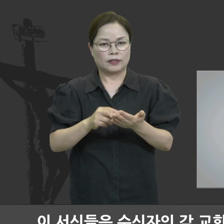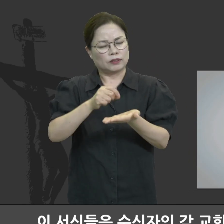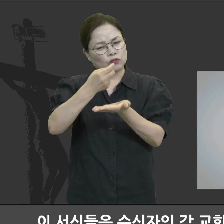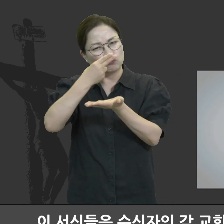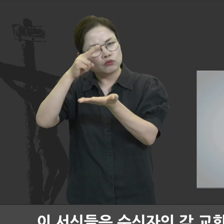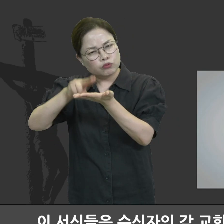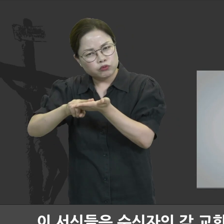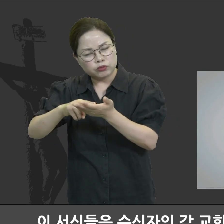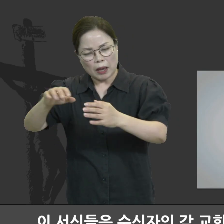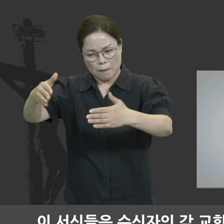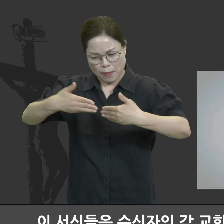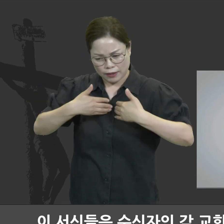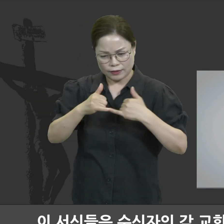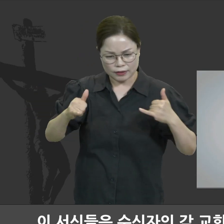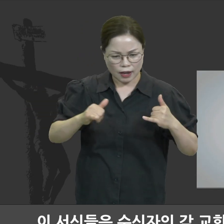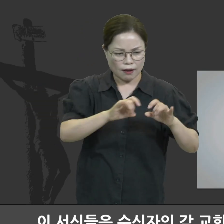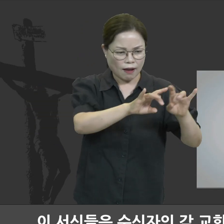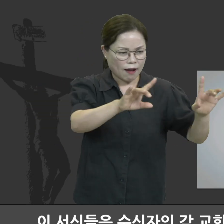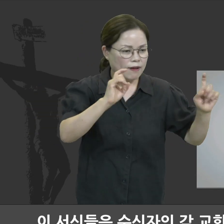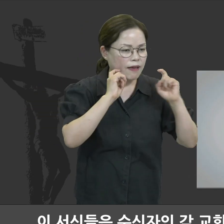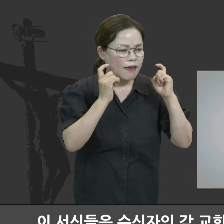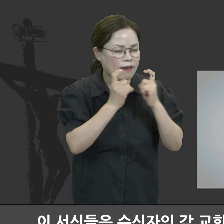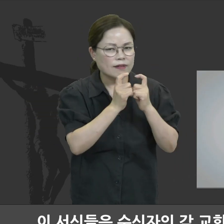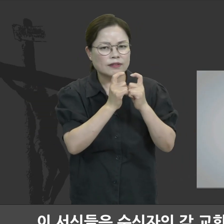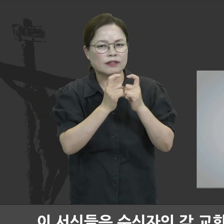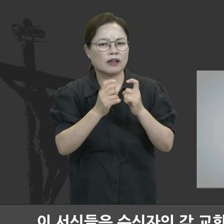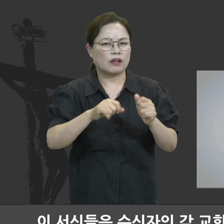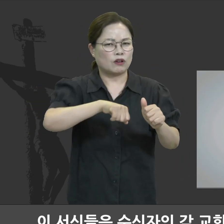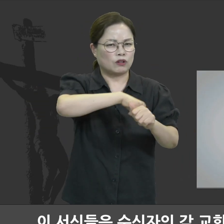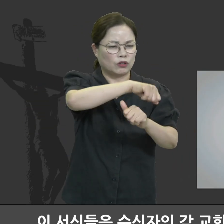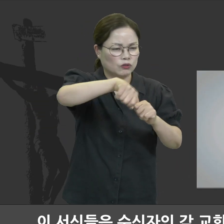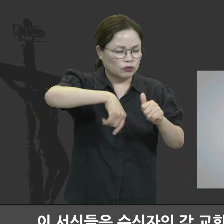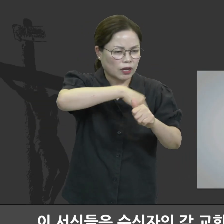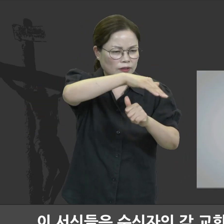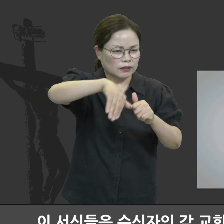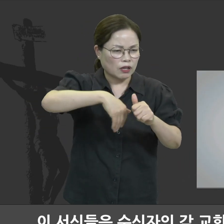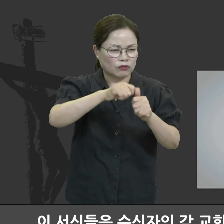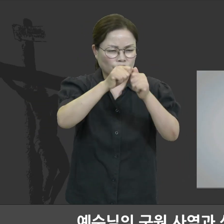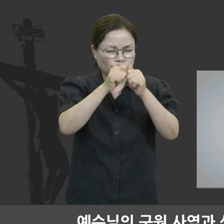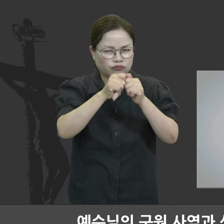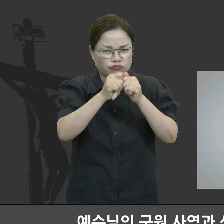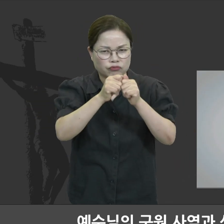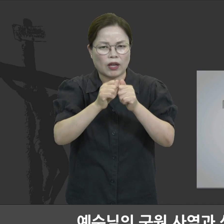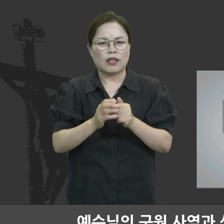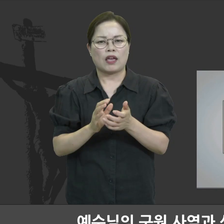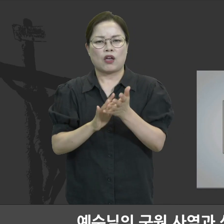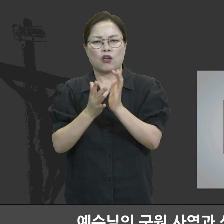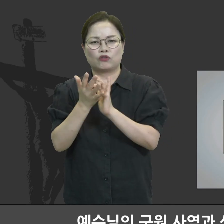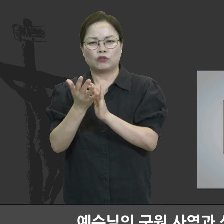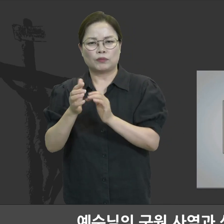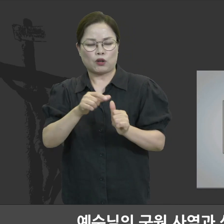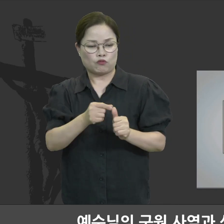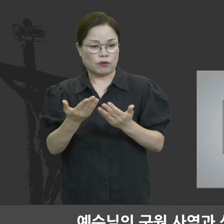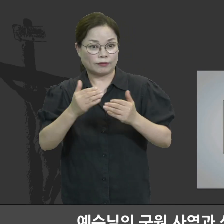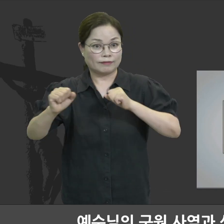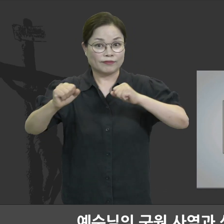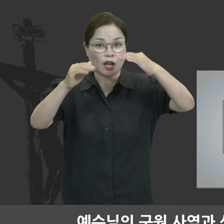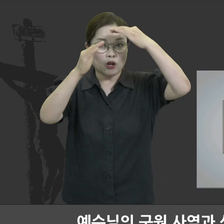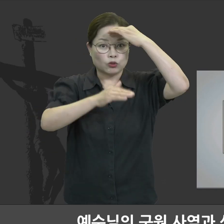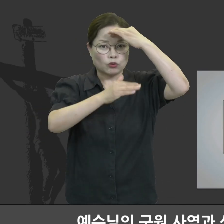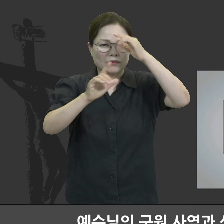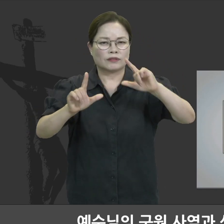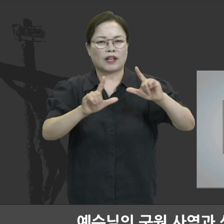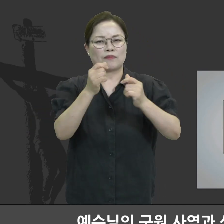서신들은 수신자인 각 교회나 개인이 직면한 구체적인 상황을 배경으로 예수님의 구원 사역과 성도의